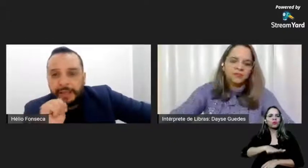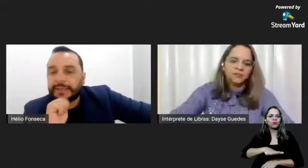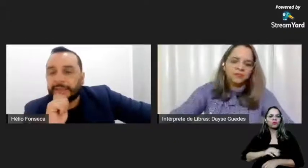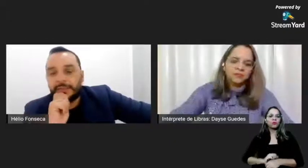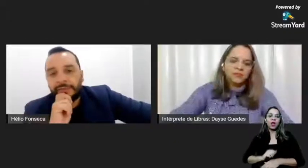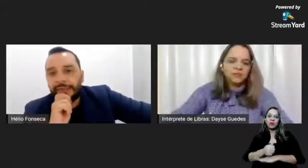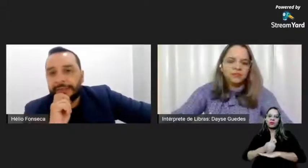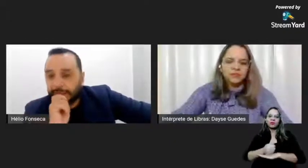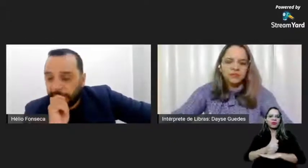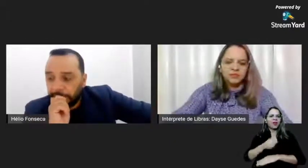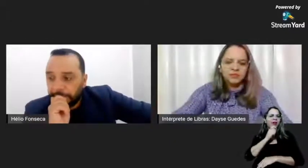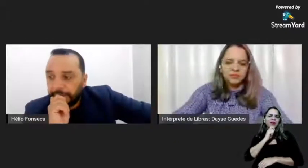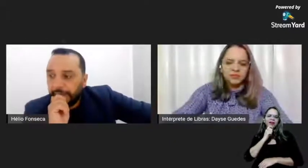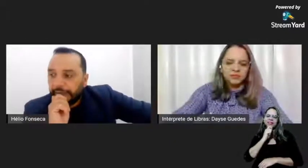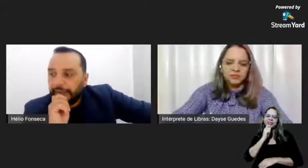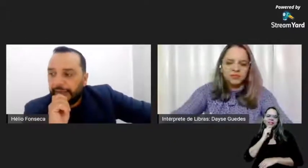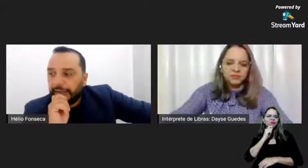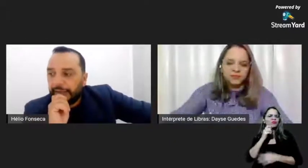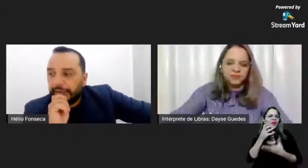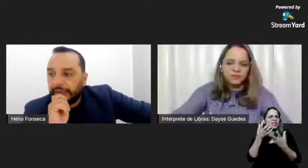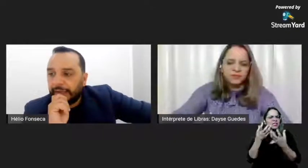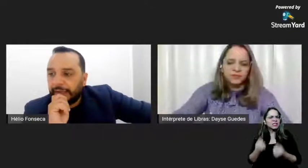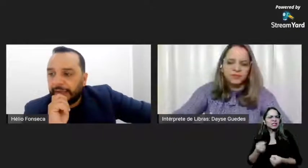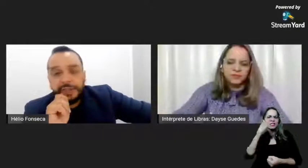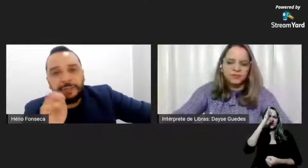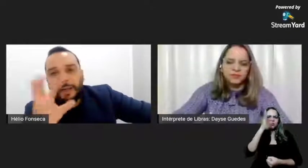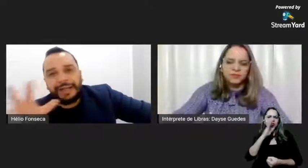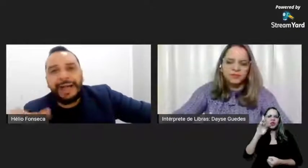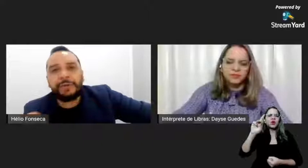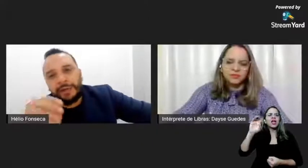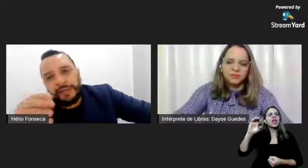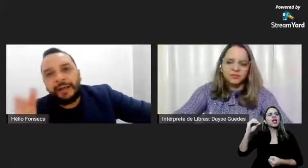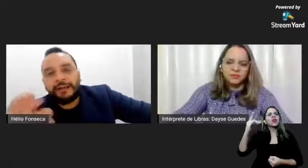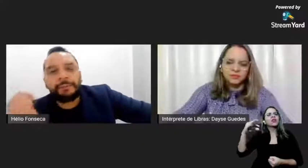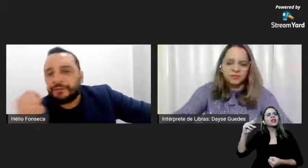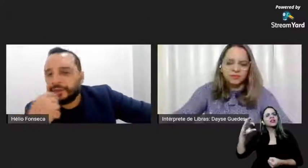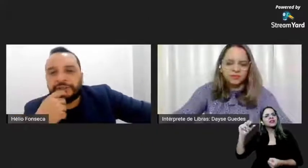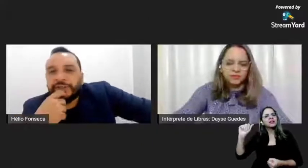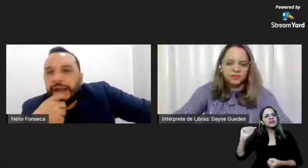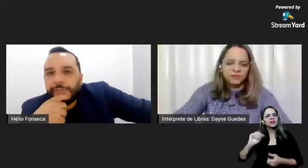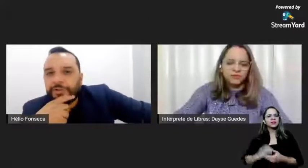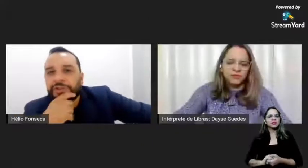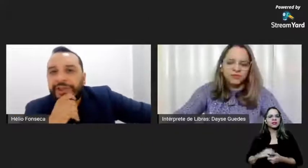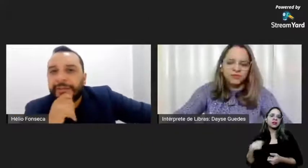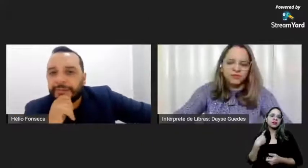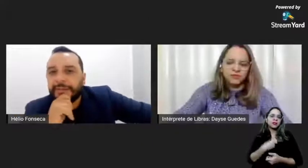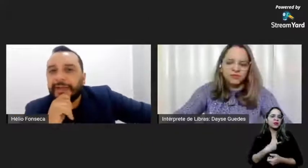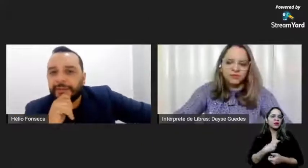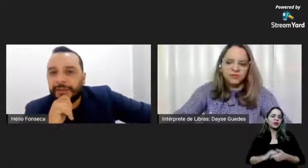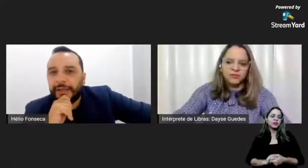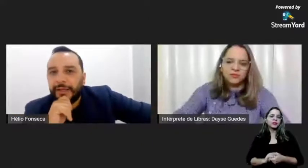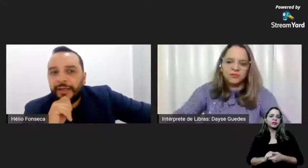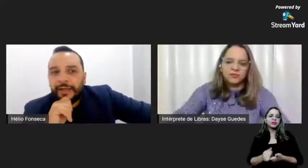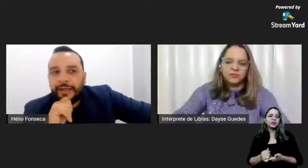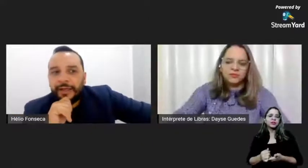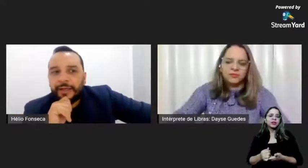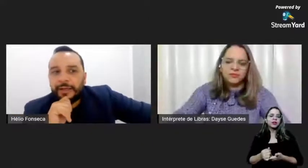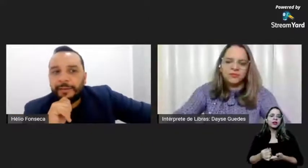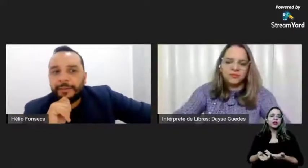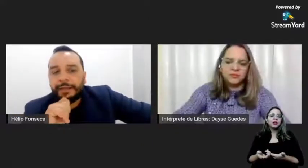não é reconhecida no Brasil, e a gente pega carona na profissão de intérprete de Libras mesmo,